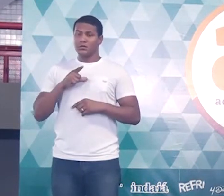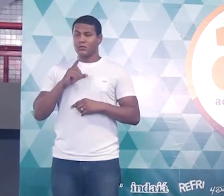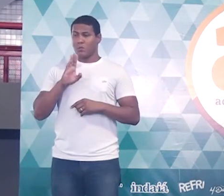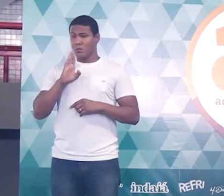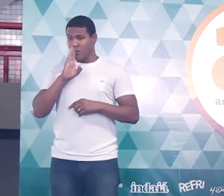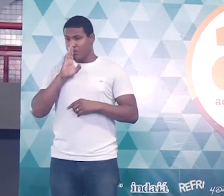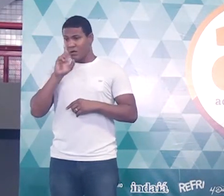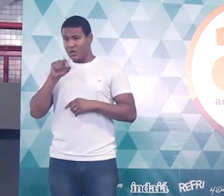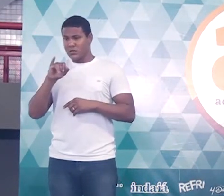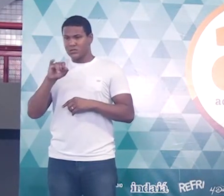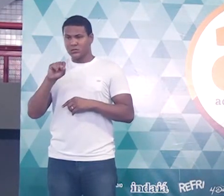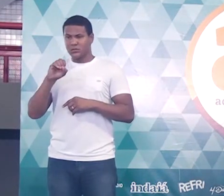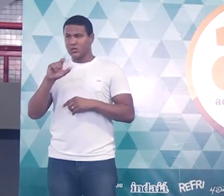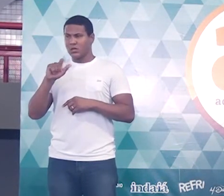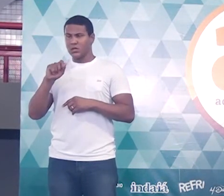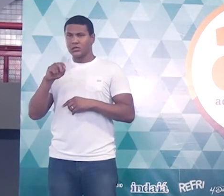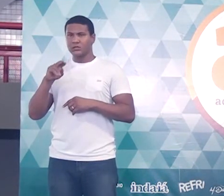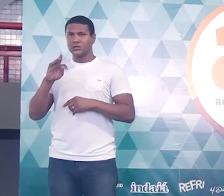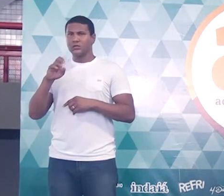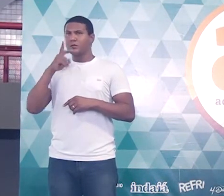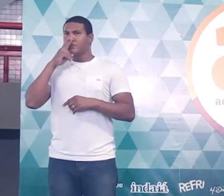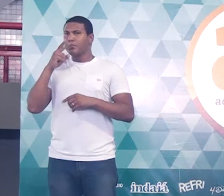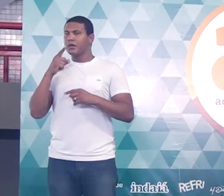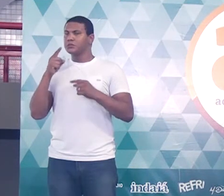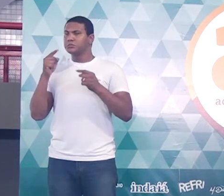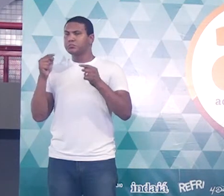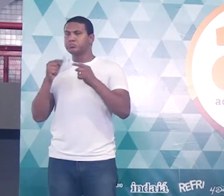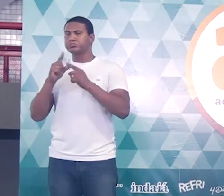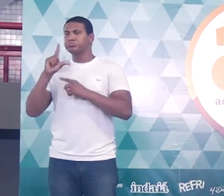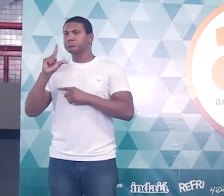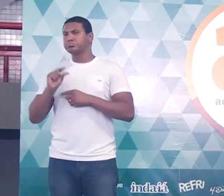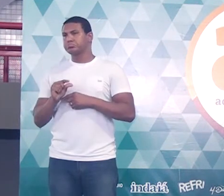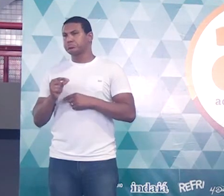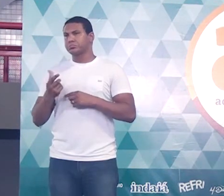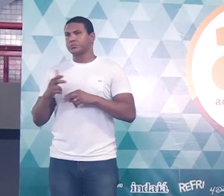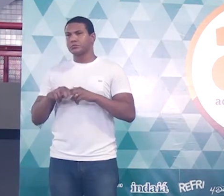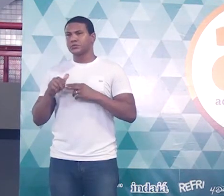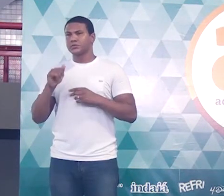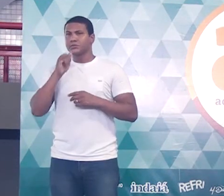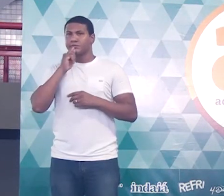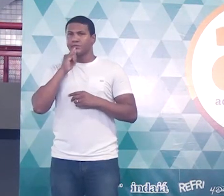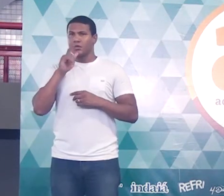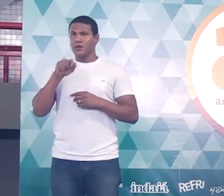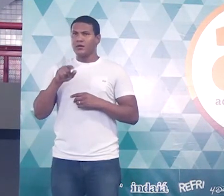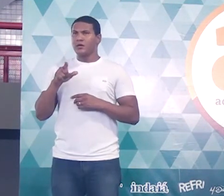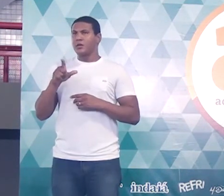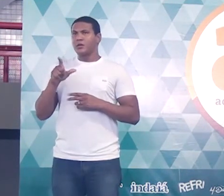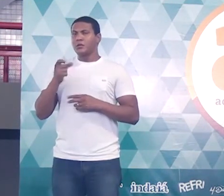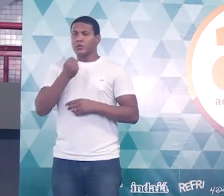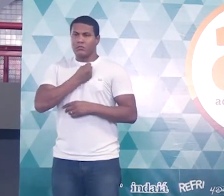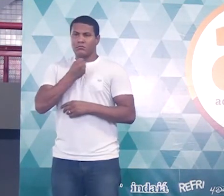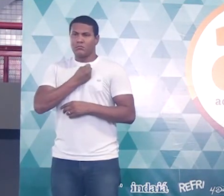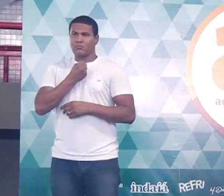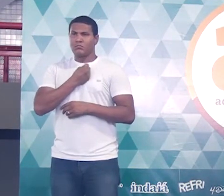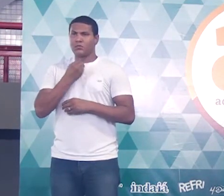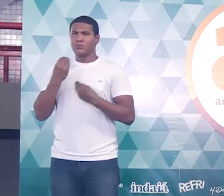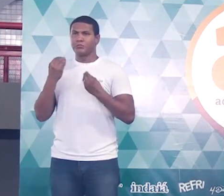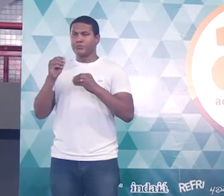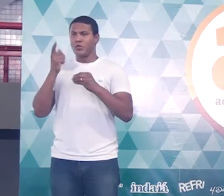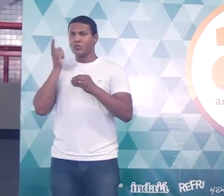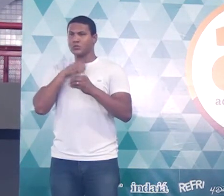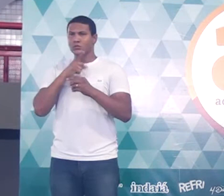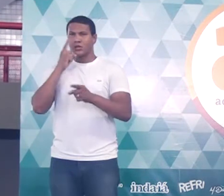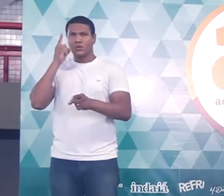menos. Então a constante de condutibilidade é um valor que é dado, né, para que você identifique a diferença